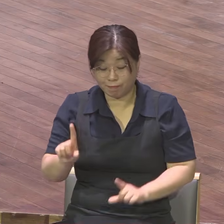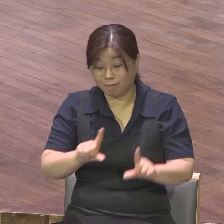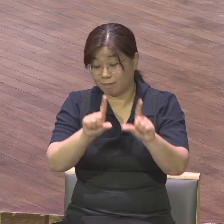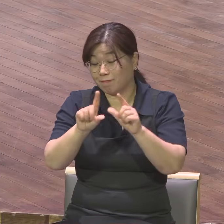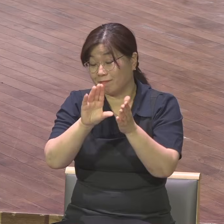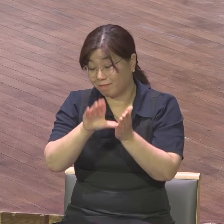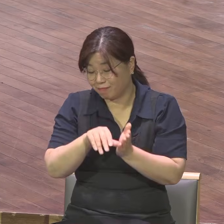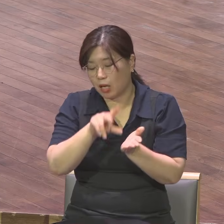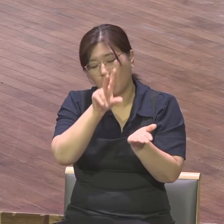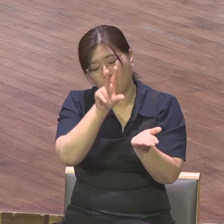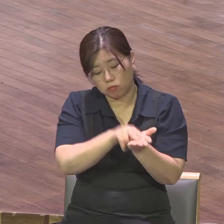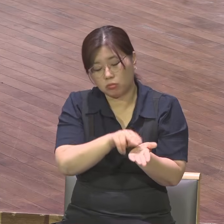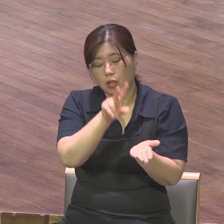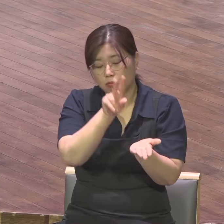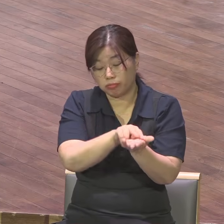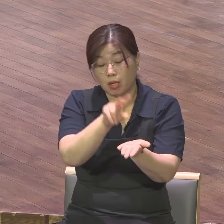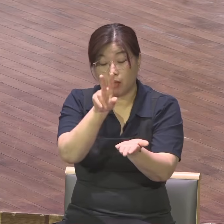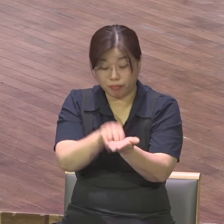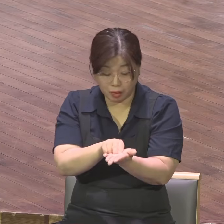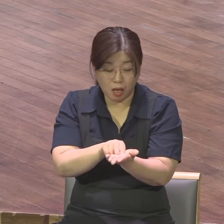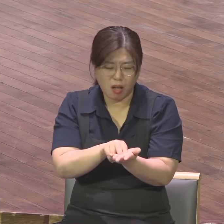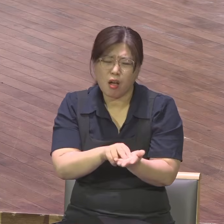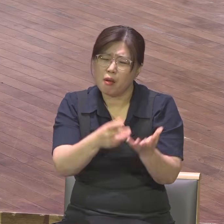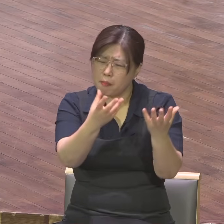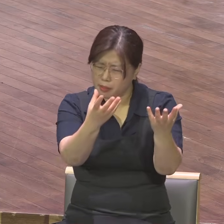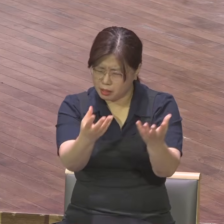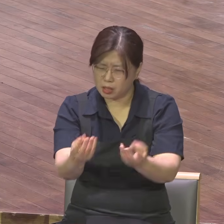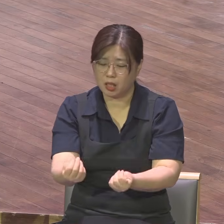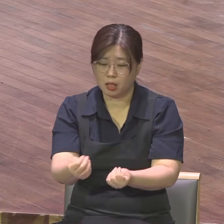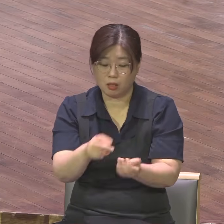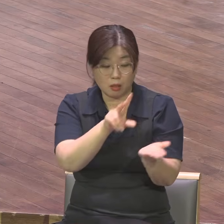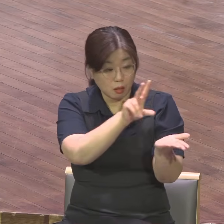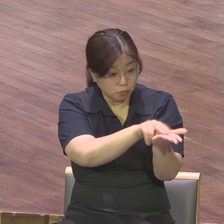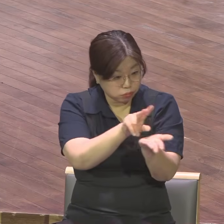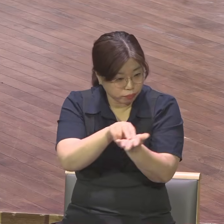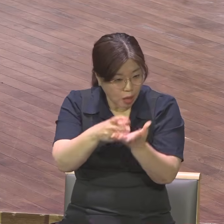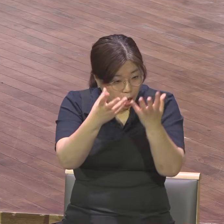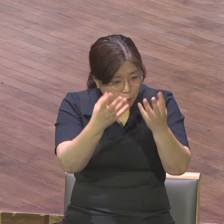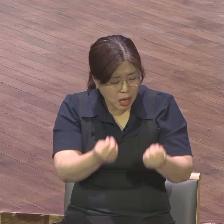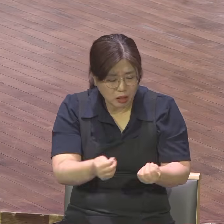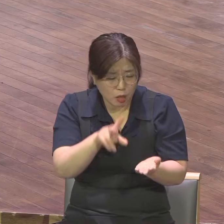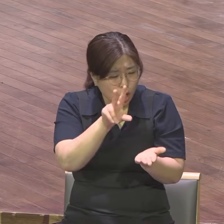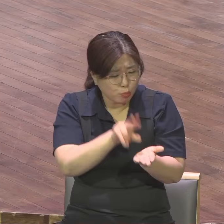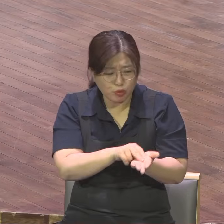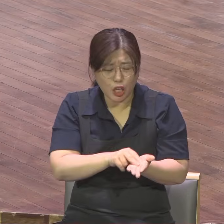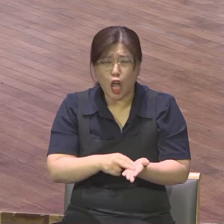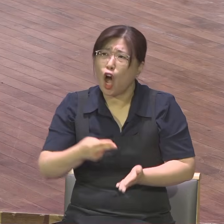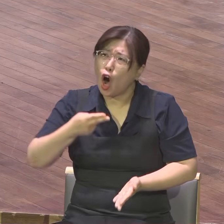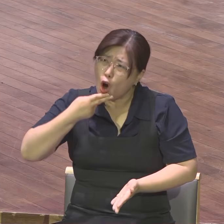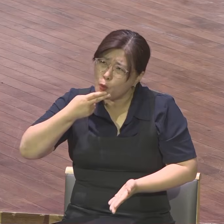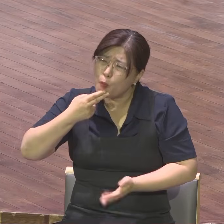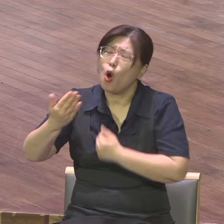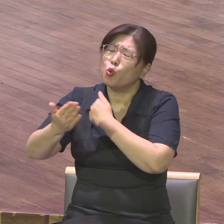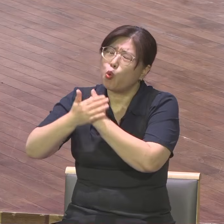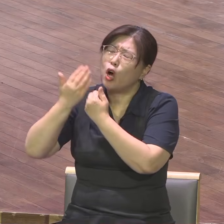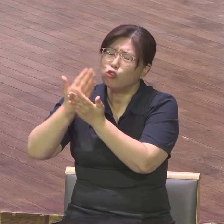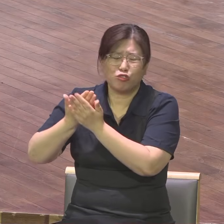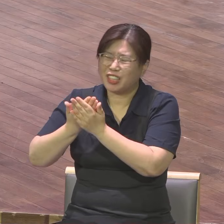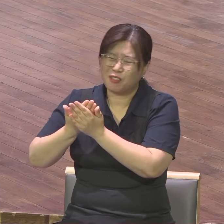건이 몰려오는데 자, 문제가 왔을 때 어떤 태도를 취하느냐 중요한 거란 말이에요.